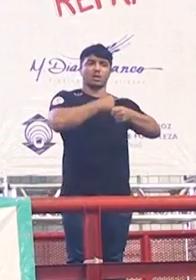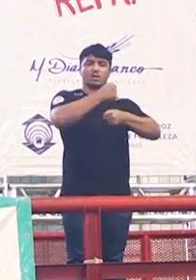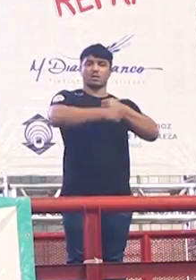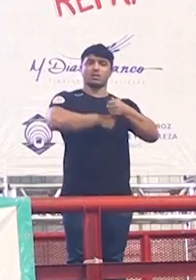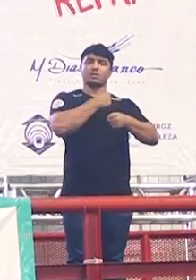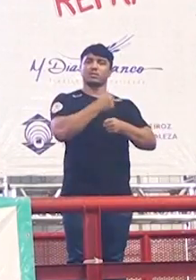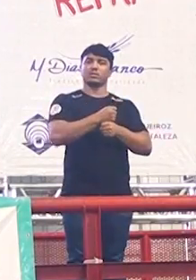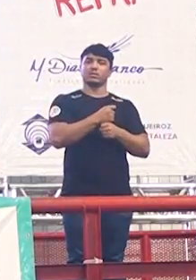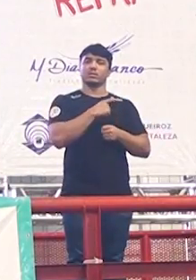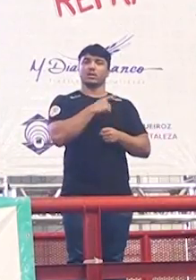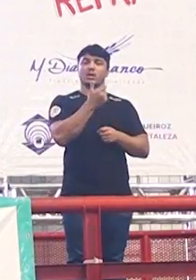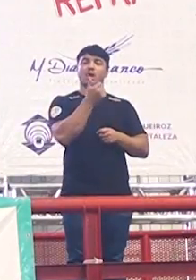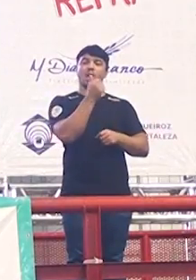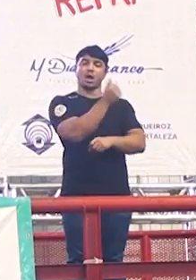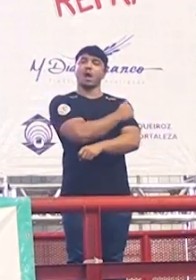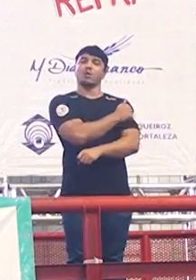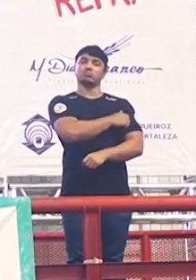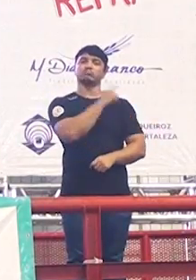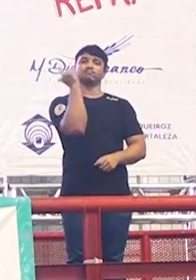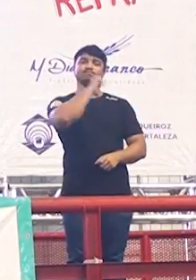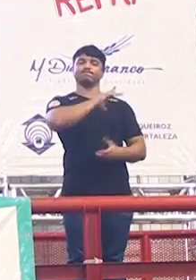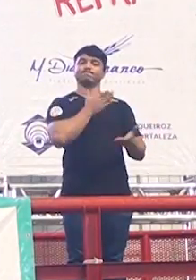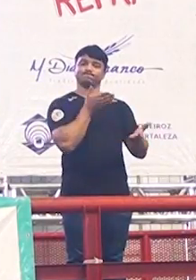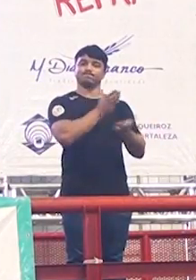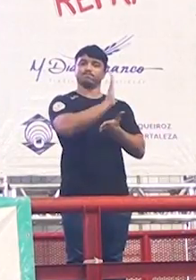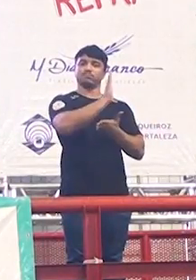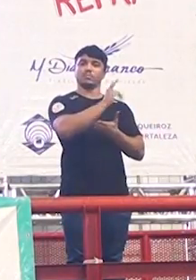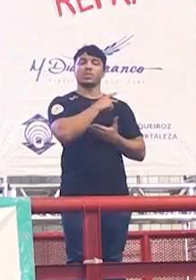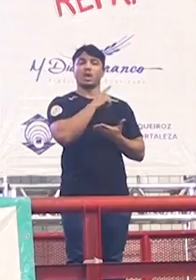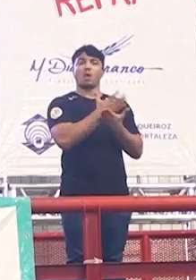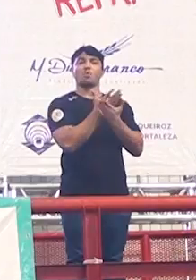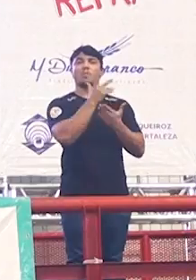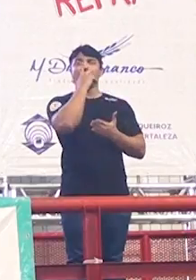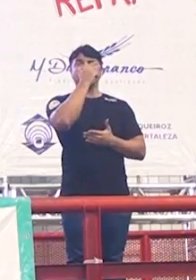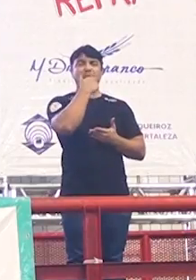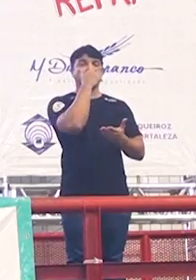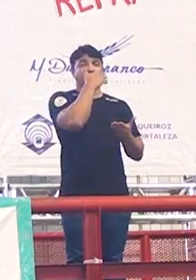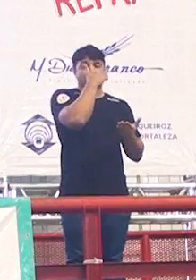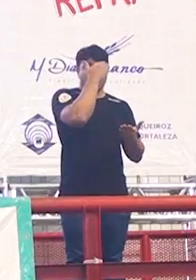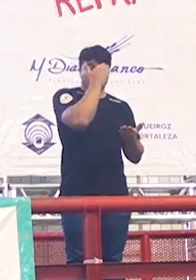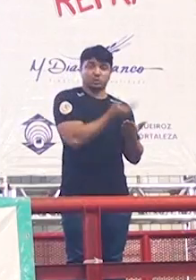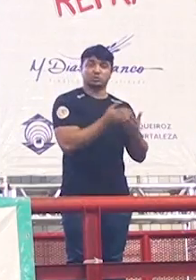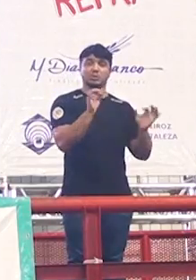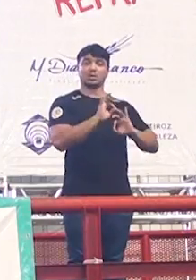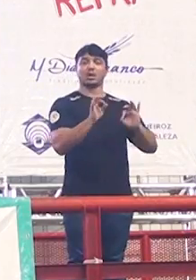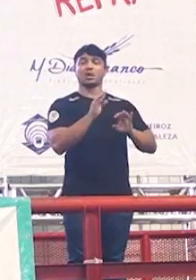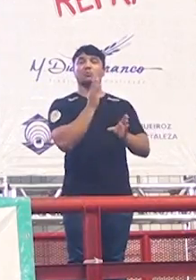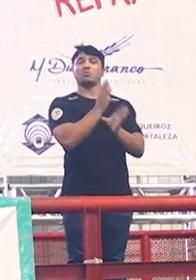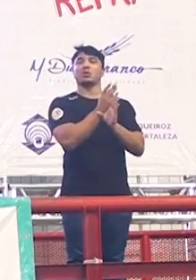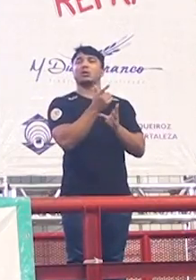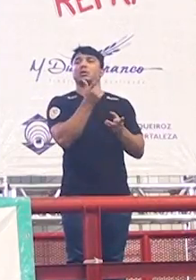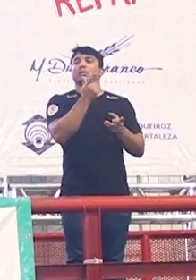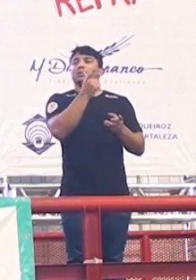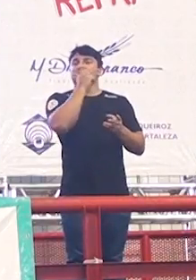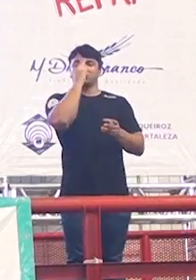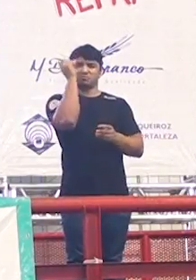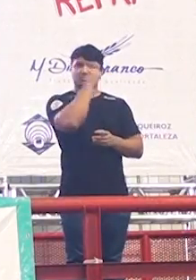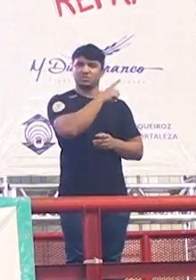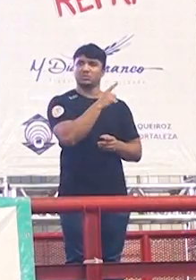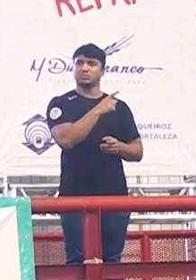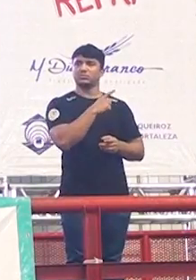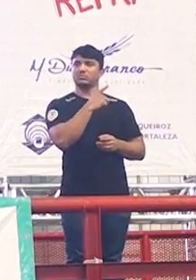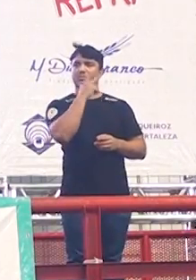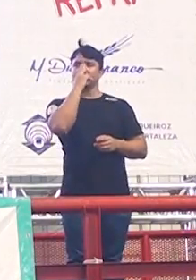grande quantidade de alunos aprovados, alunos que nem sonhavam que podiam fazer uma faculdade, que achavam que não tinha a menor chance de passar no